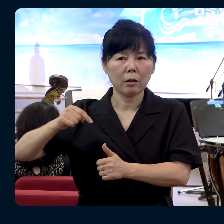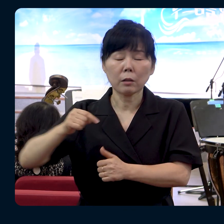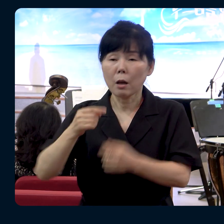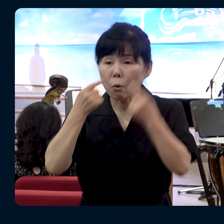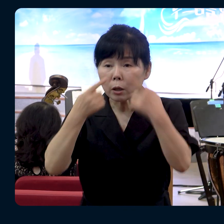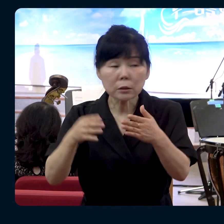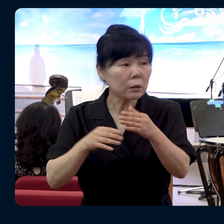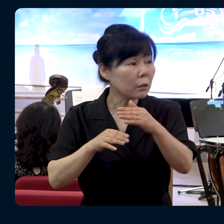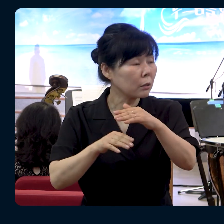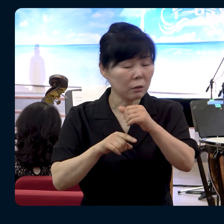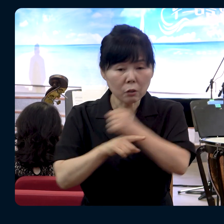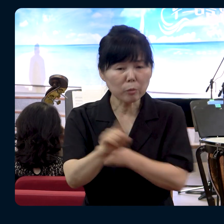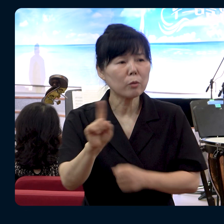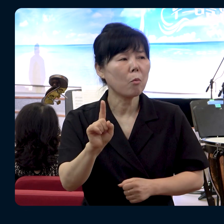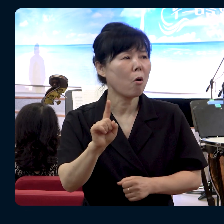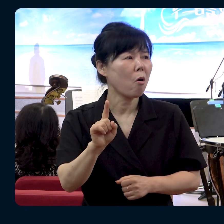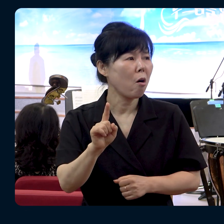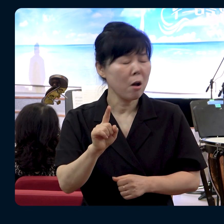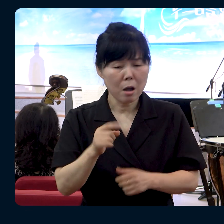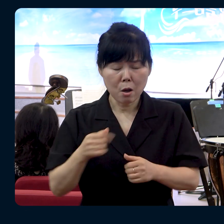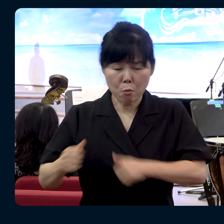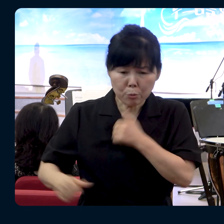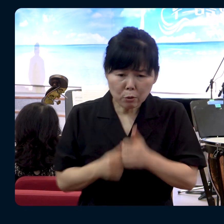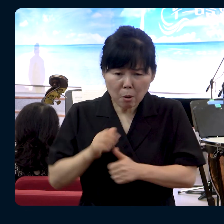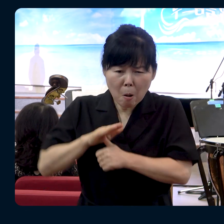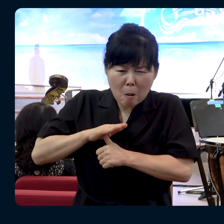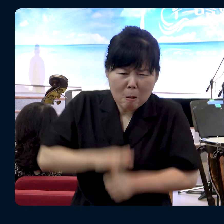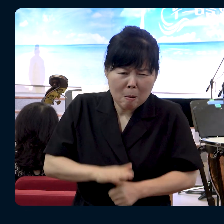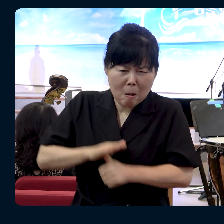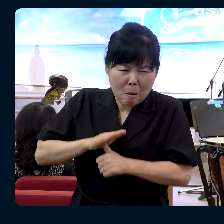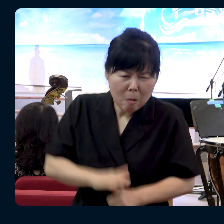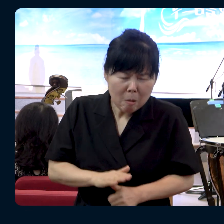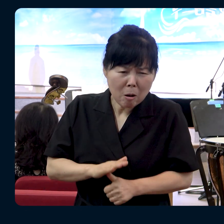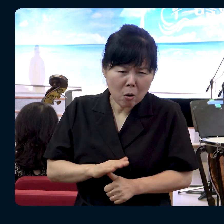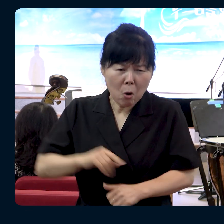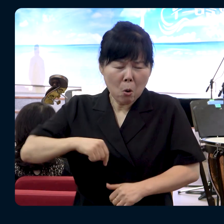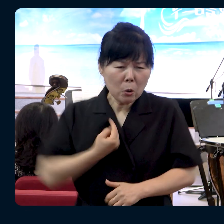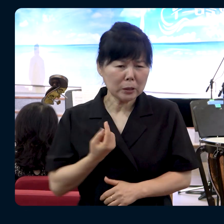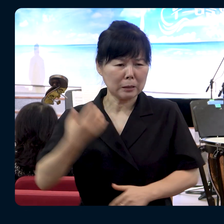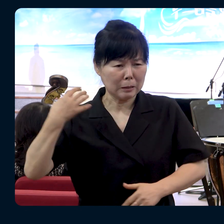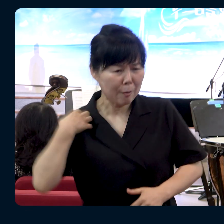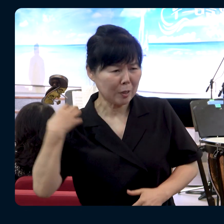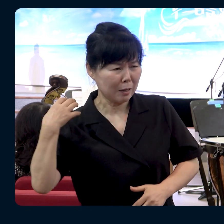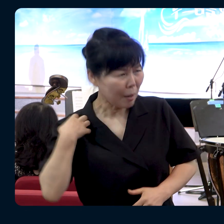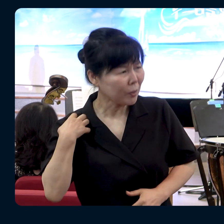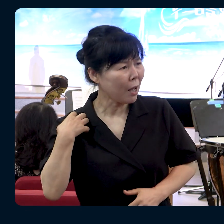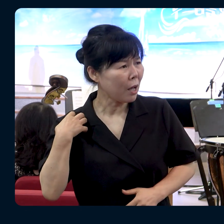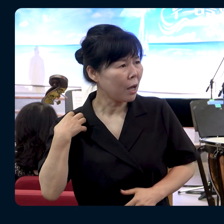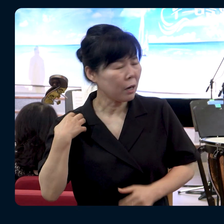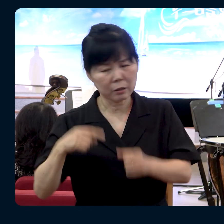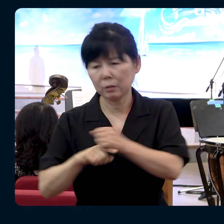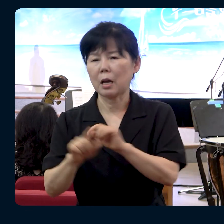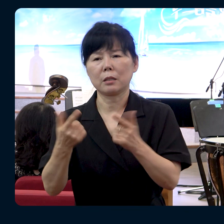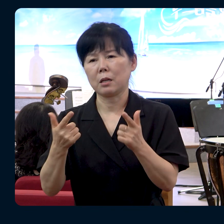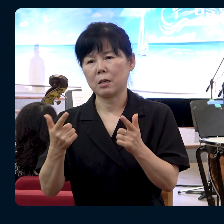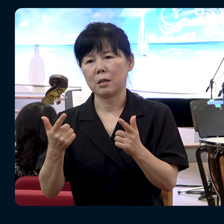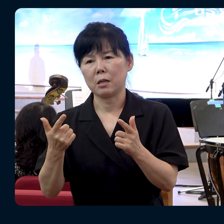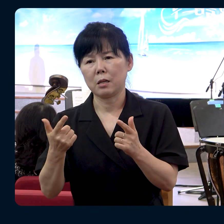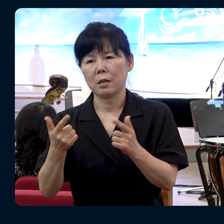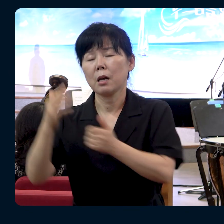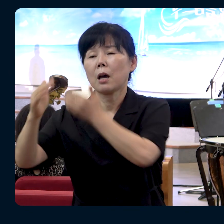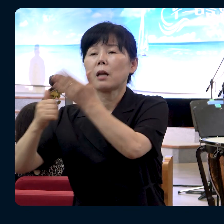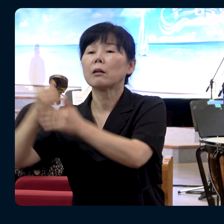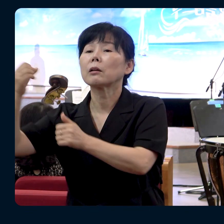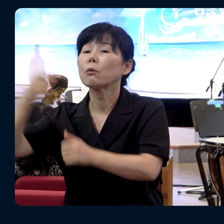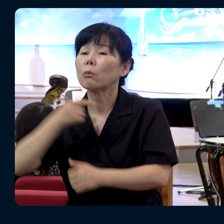분노를 혼자 삼키고 억누르고 홀로 감당하라는 뜻이 아니라 하나님의 에스겔에게 그 슬픔과